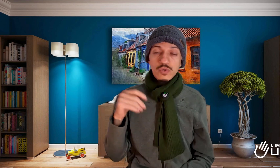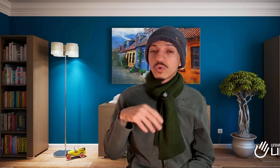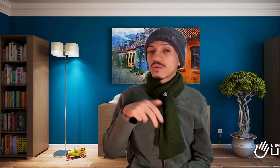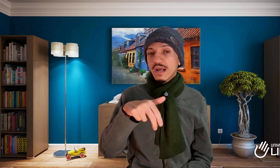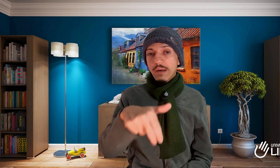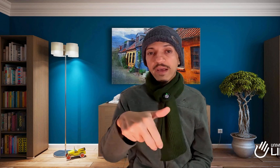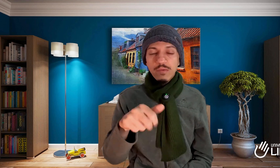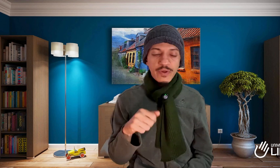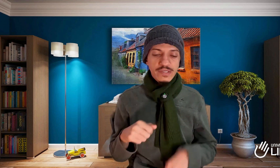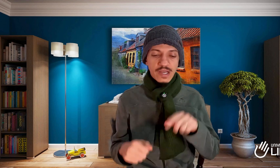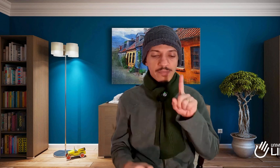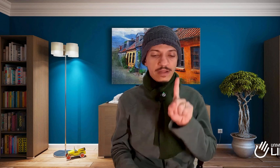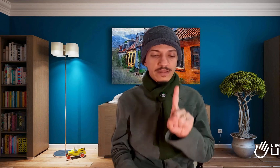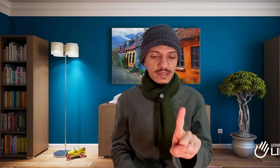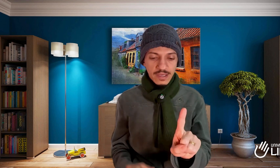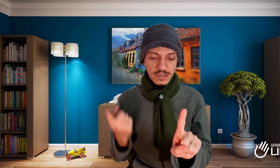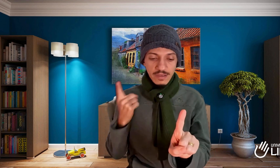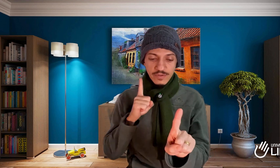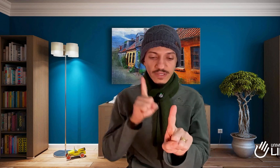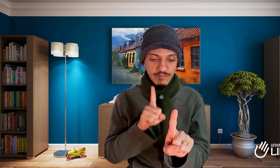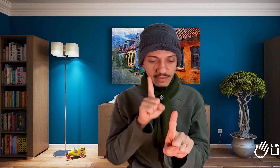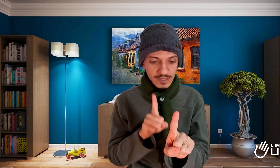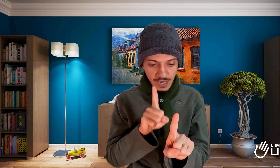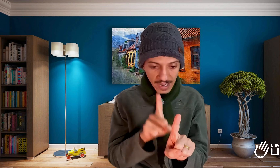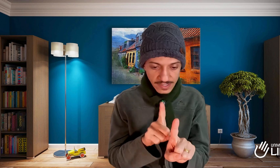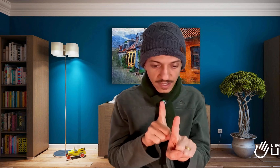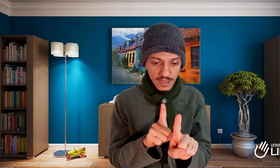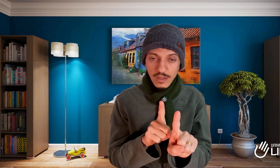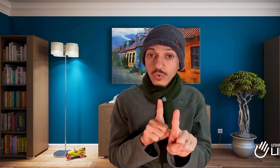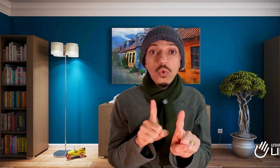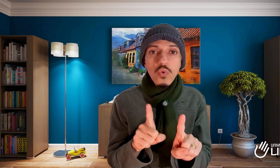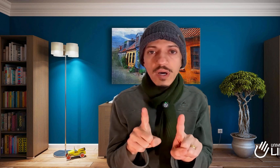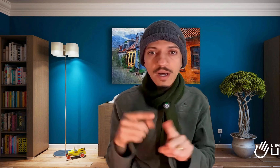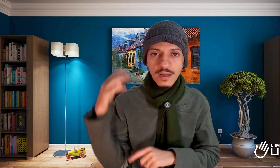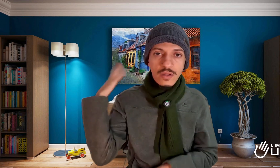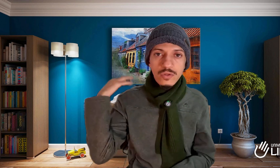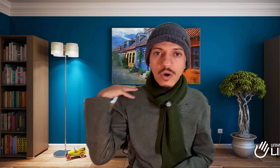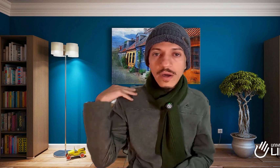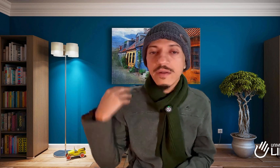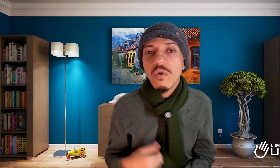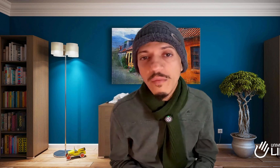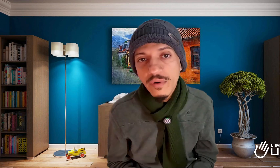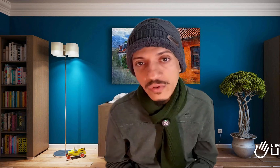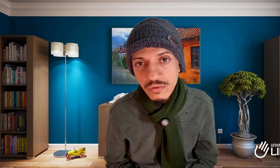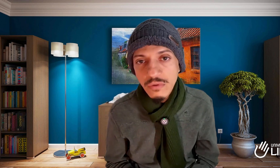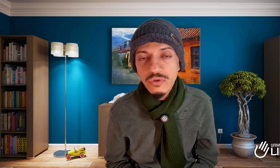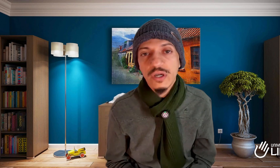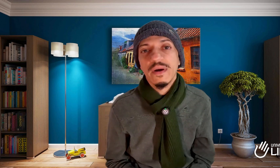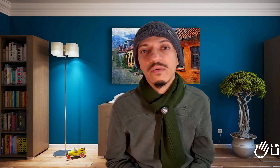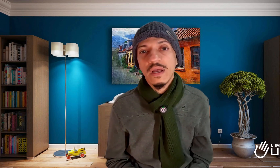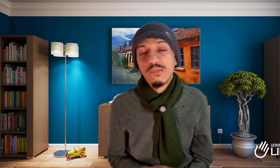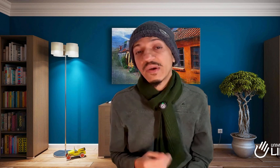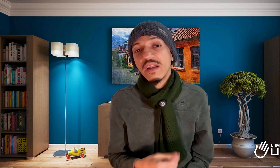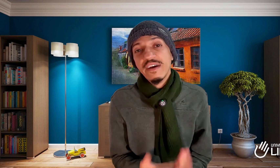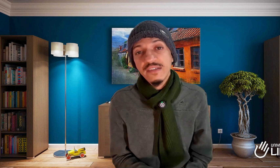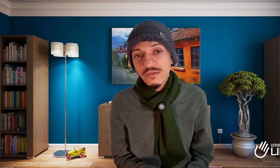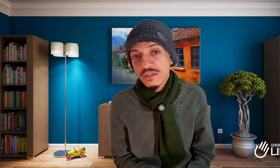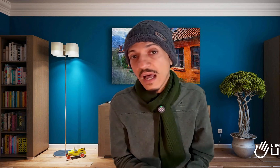está caminhando, por exemplo, ele está aqui e você está vindo atrás, nunca toque no ombro do surdo chamando ele, porque ele vai se assustar, ele